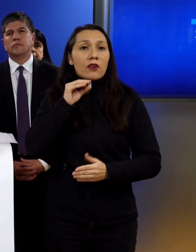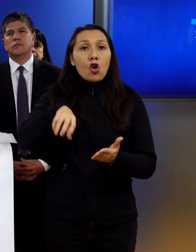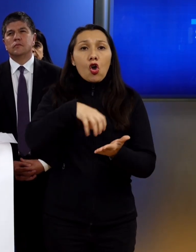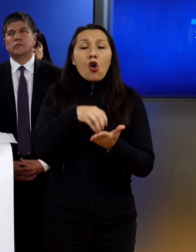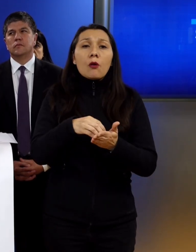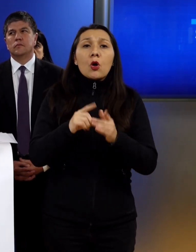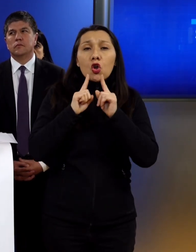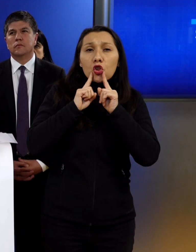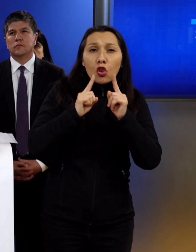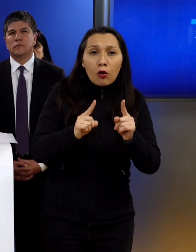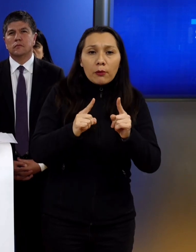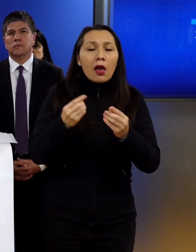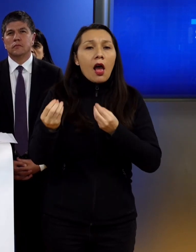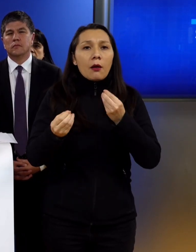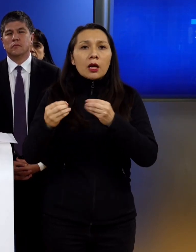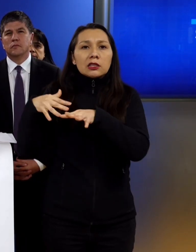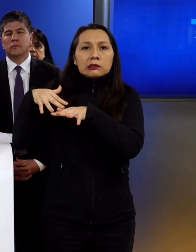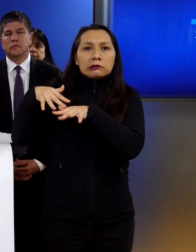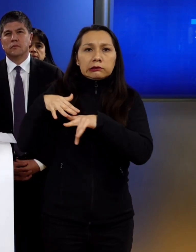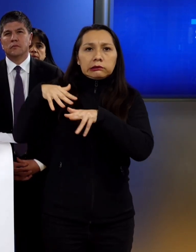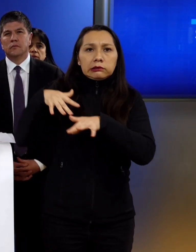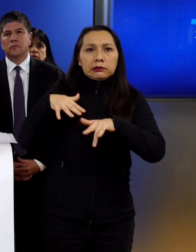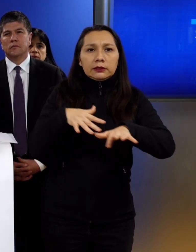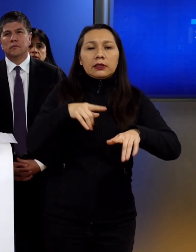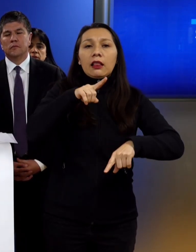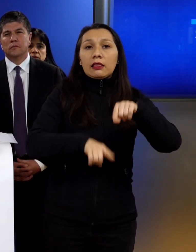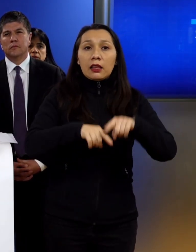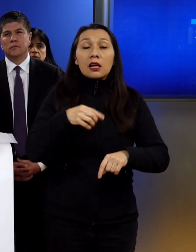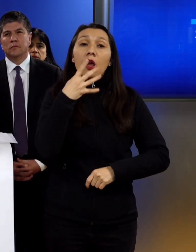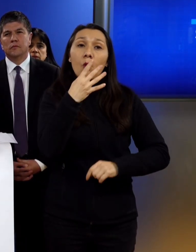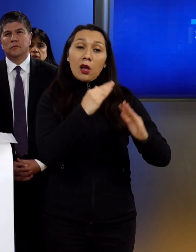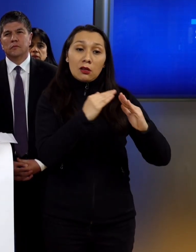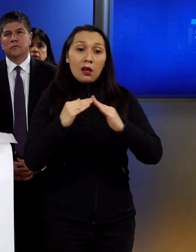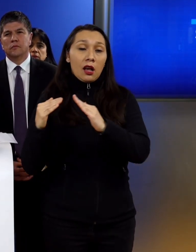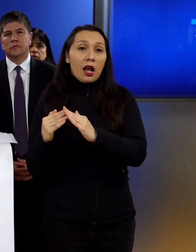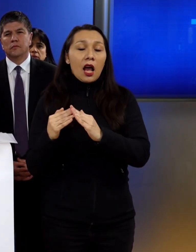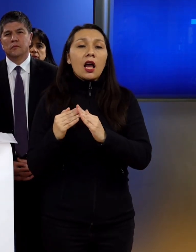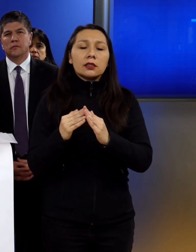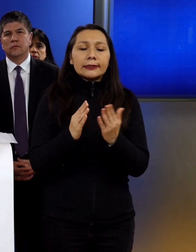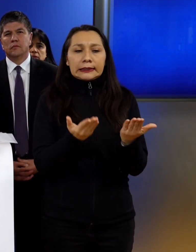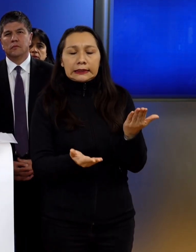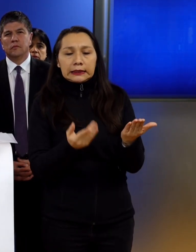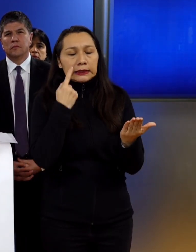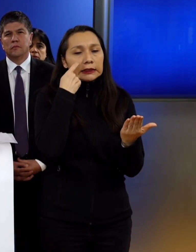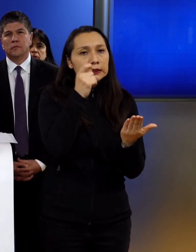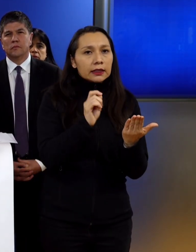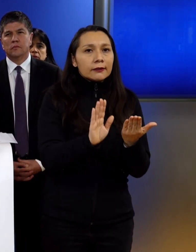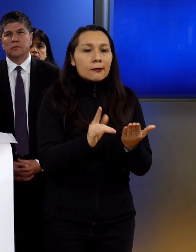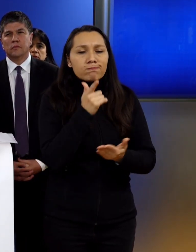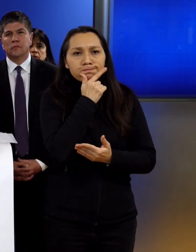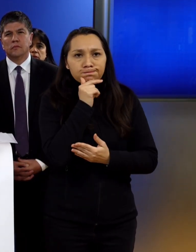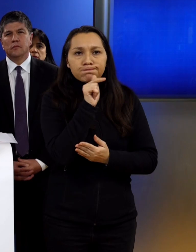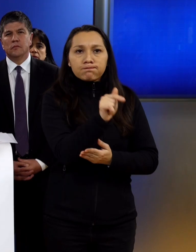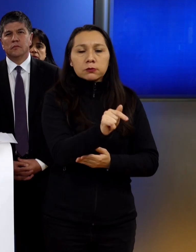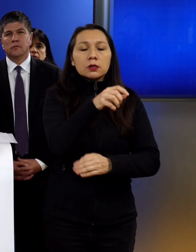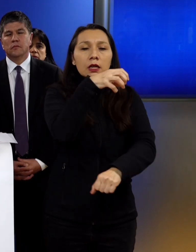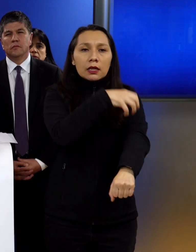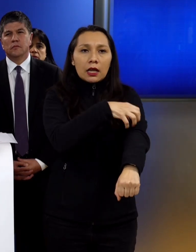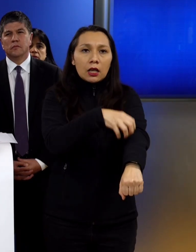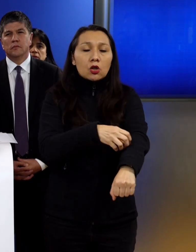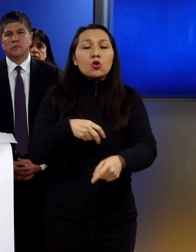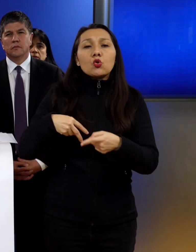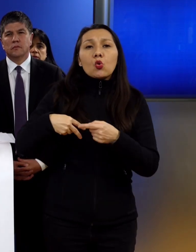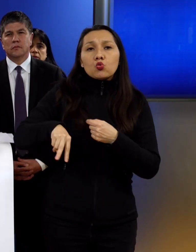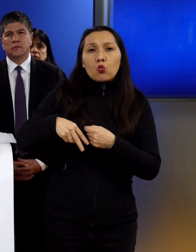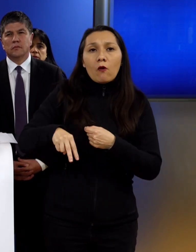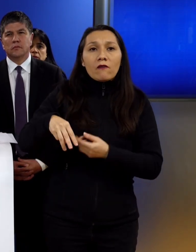de Tomé, producto de un deslizamiento de tierra y cuatro viviendas que se encuentran en evaluación a esta hora entre las regiones de